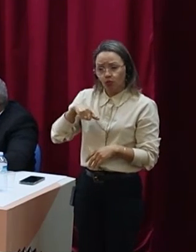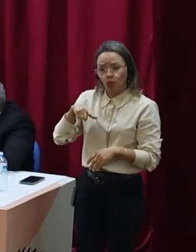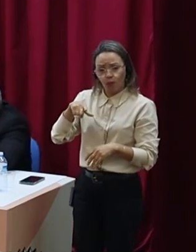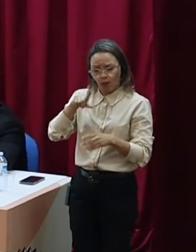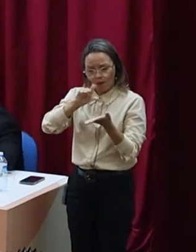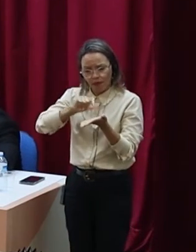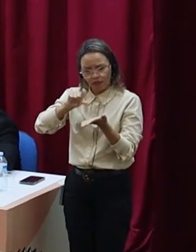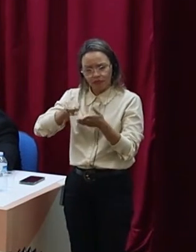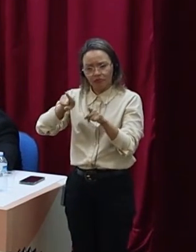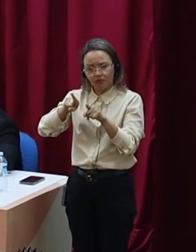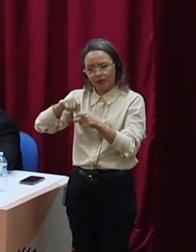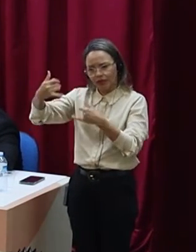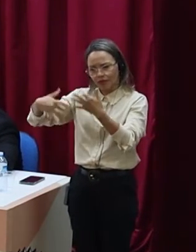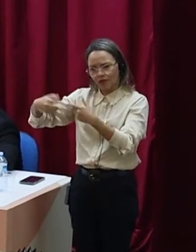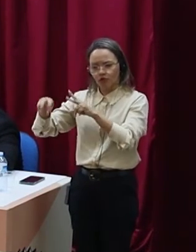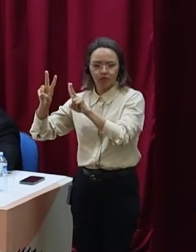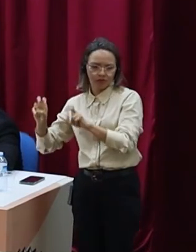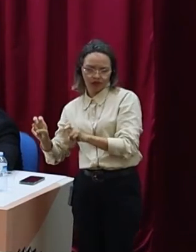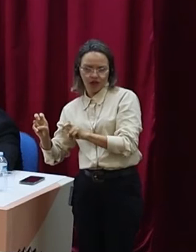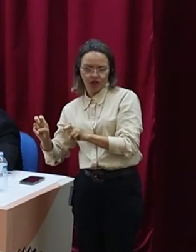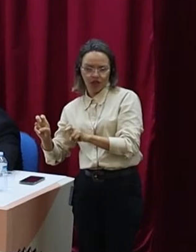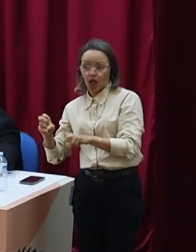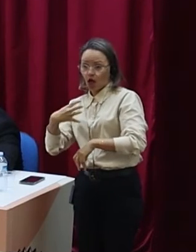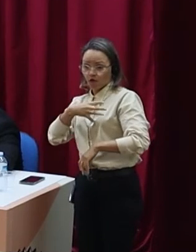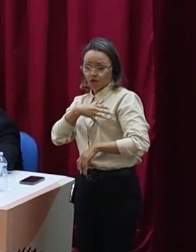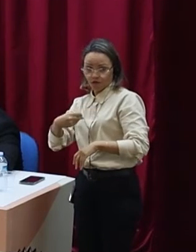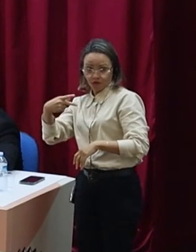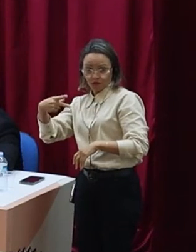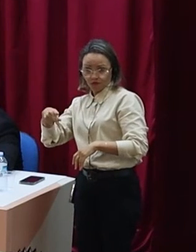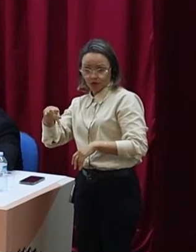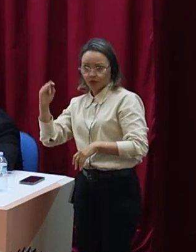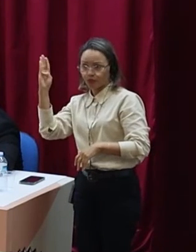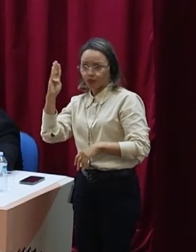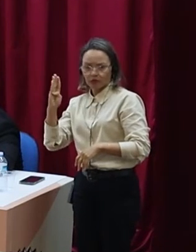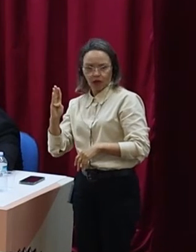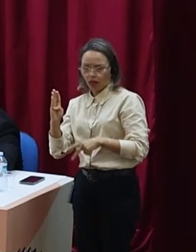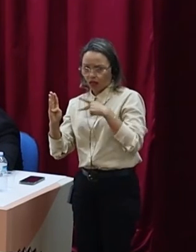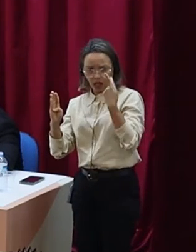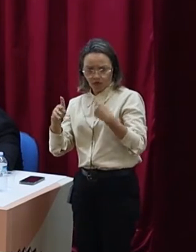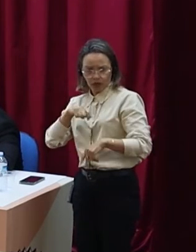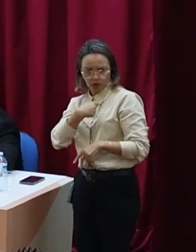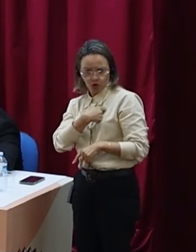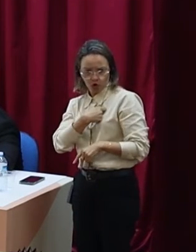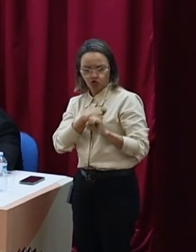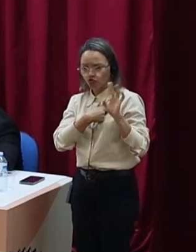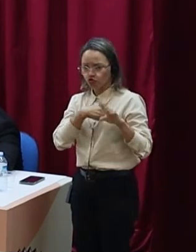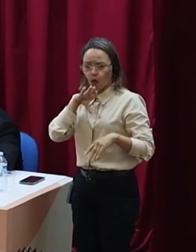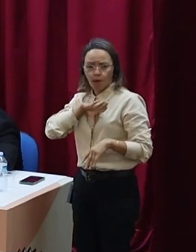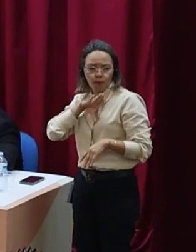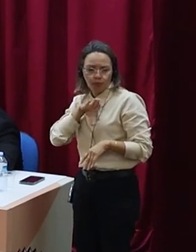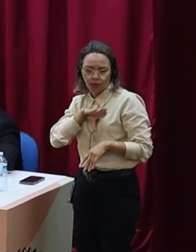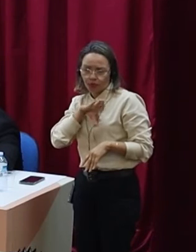eso. Las hijas de los brasileños no hablan español, solamente portugués. Y